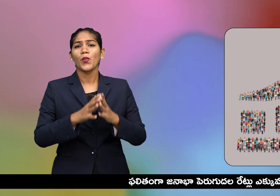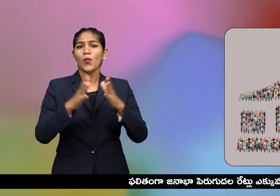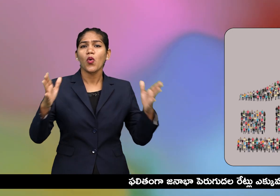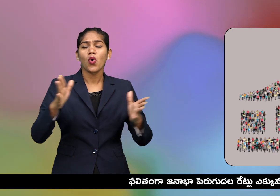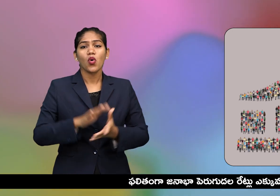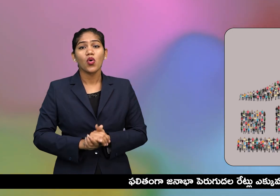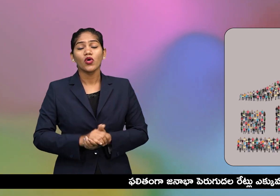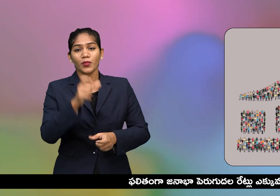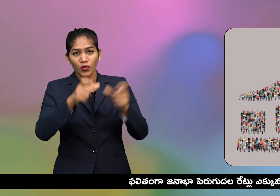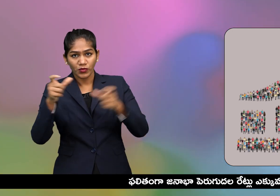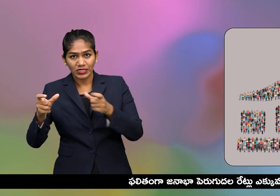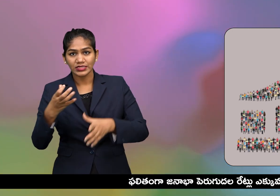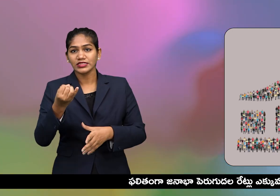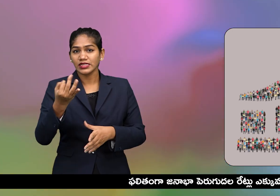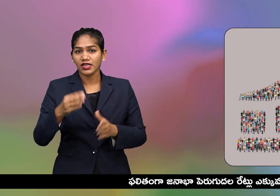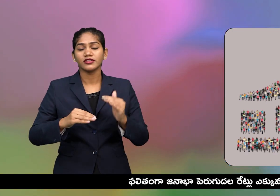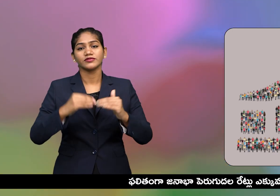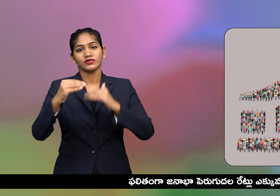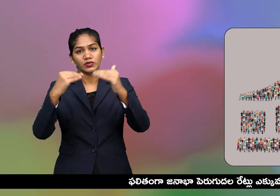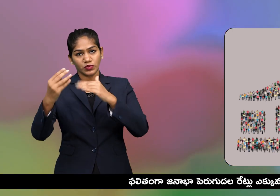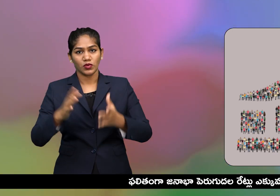రేటు ఎక్కువగా ఉంది.